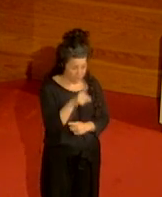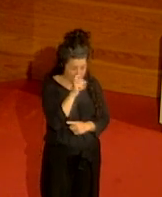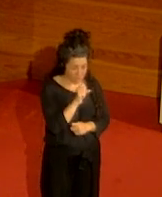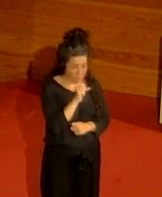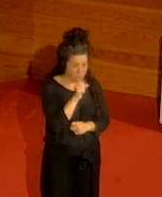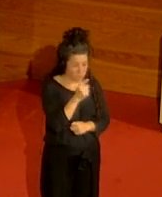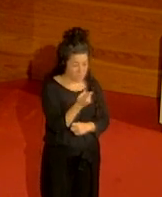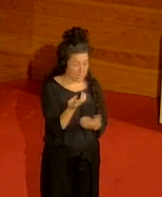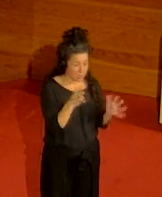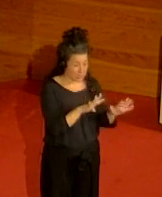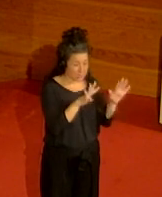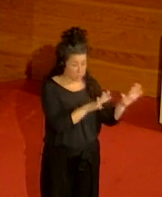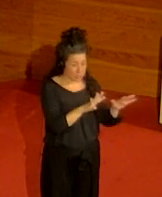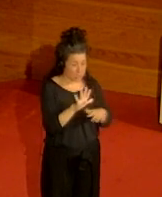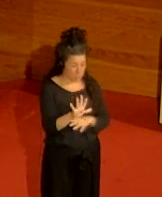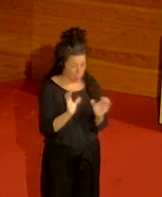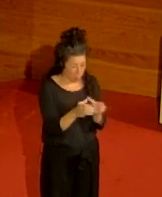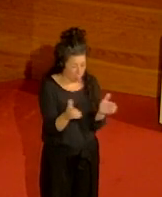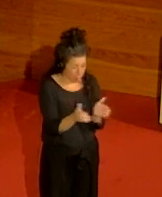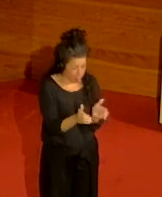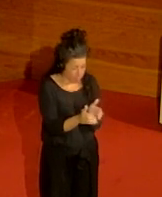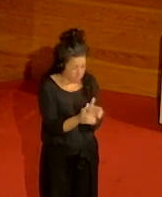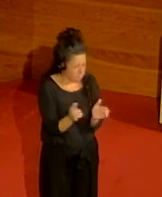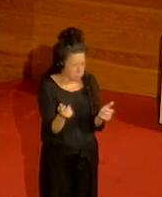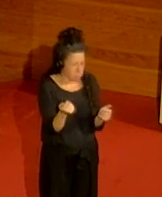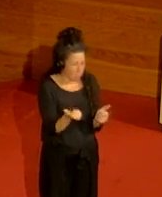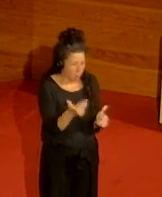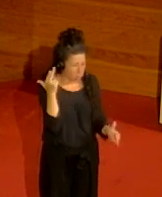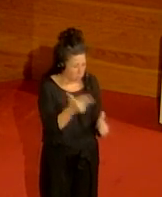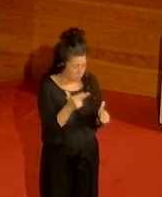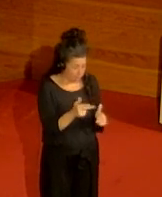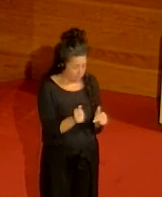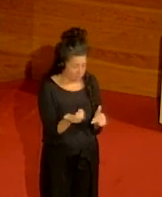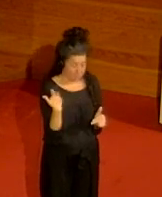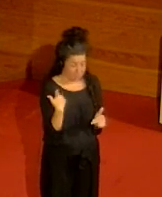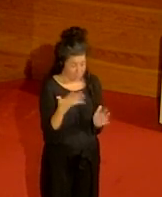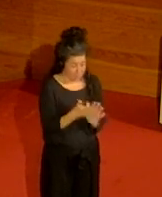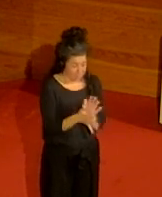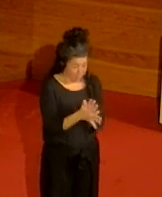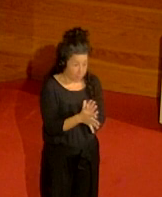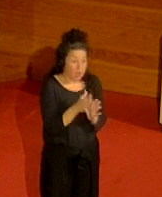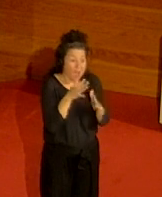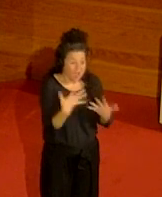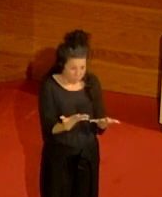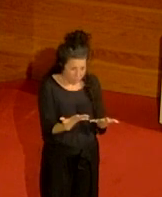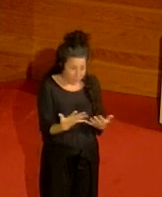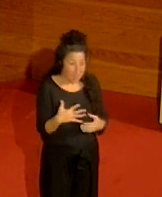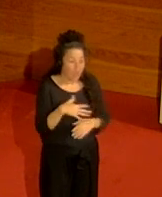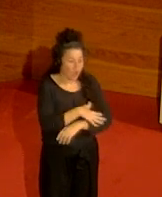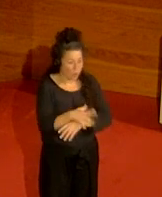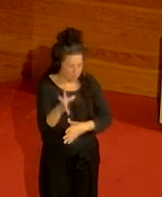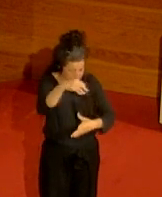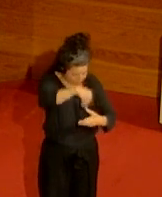un grupo minoritario eran unos pocos radicales Pues bueno como les como les he contado hoy están en el gobierno y tienen mucho